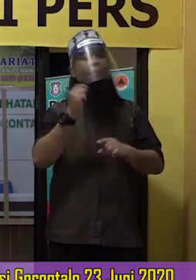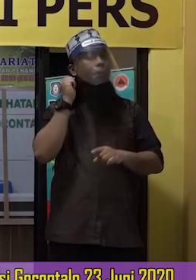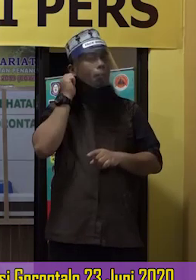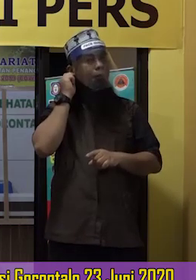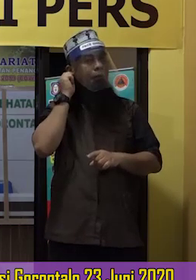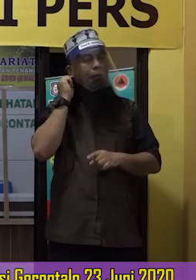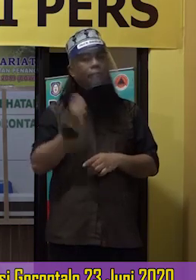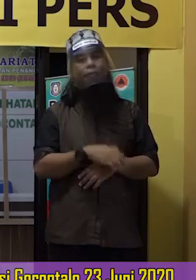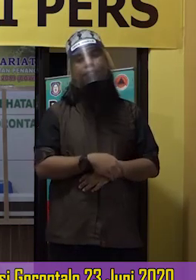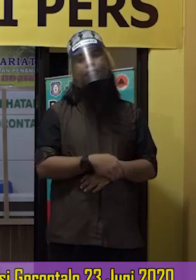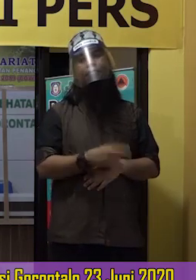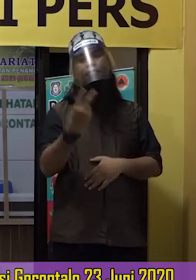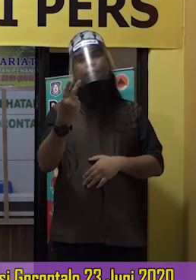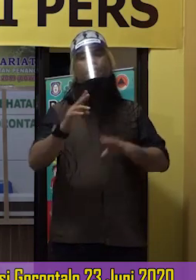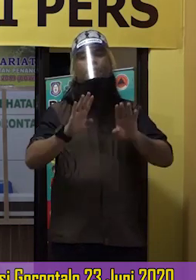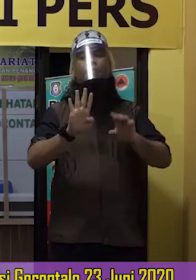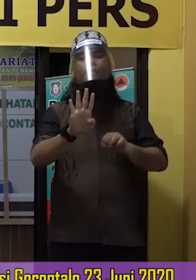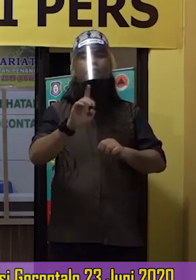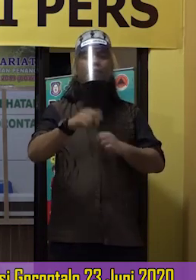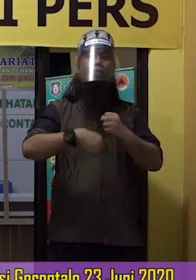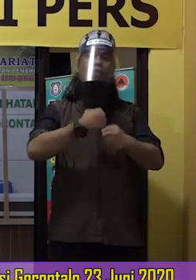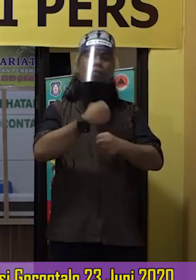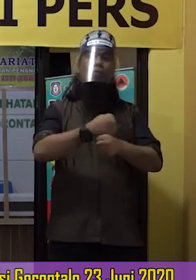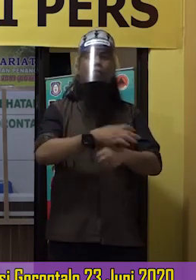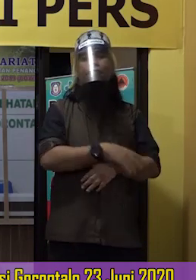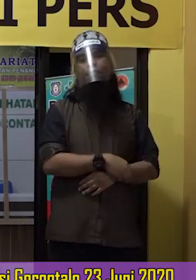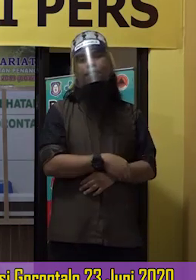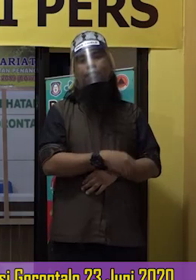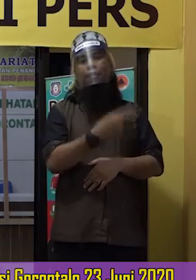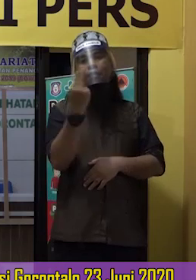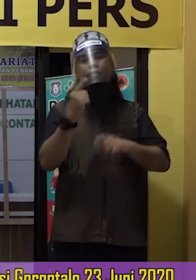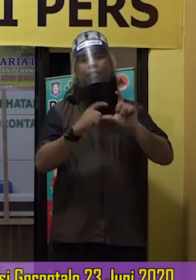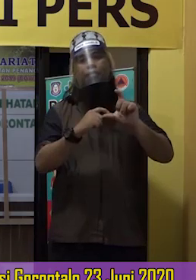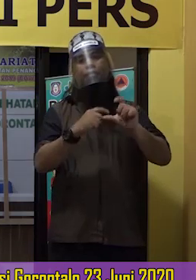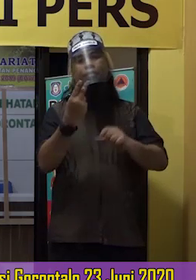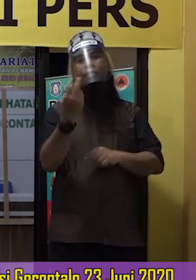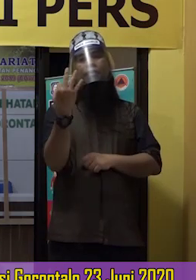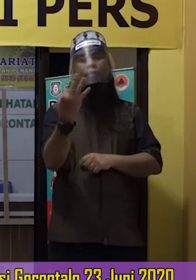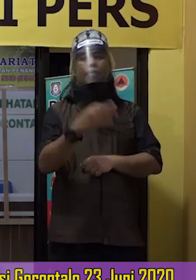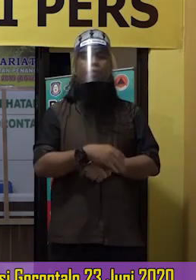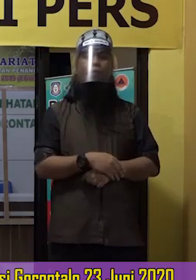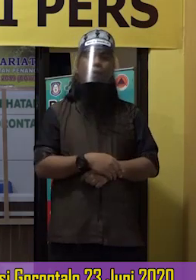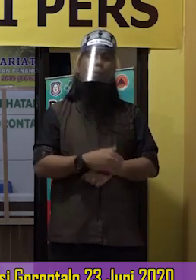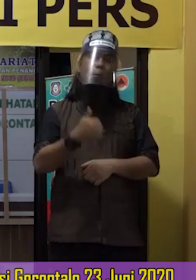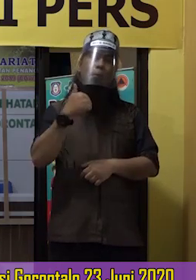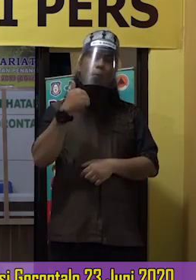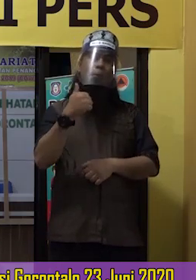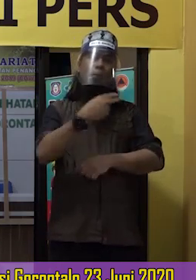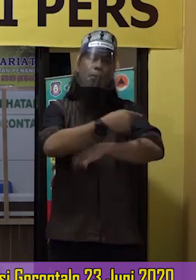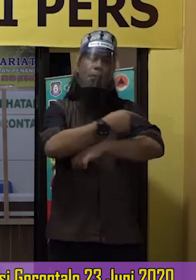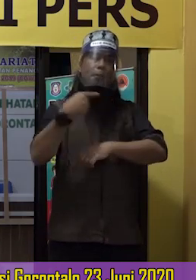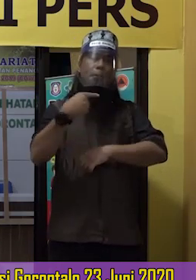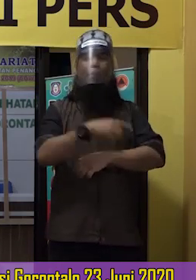perempuan 24 tahun. Hasil swab kedua dan ketiga PCR-nya